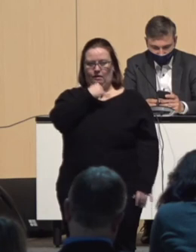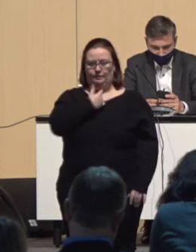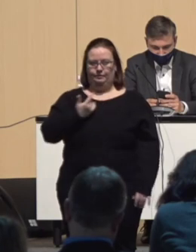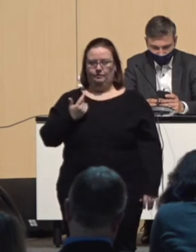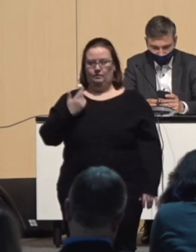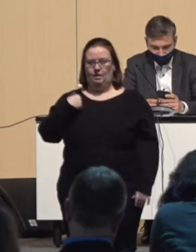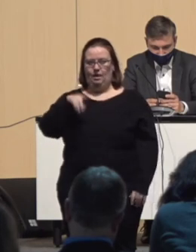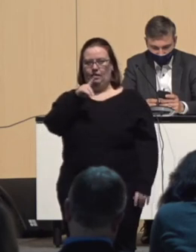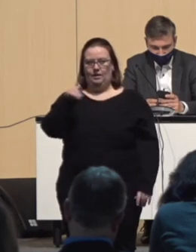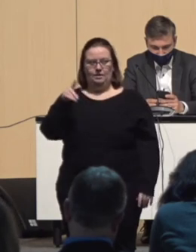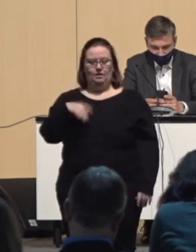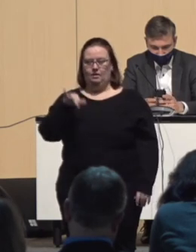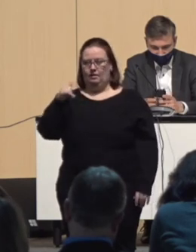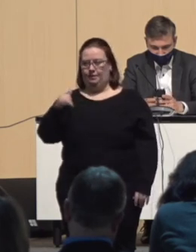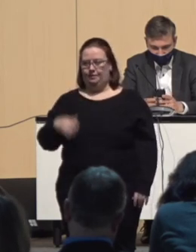Herr Dietze,